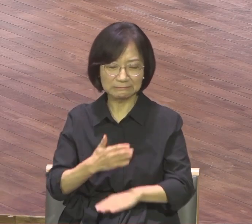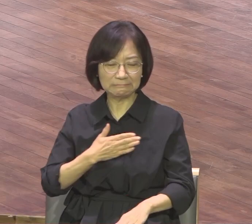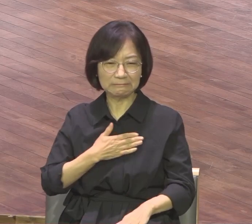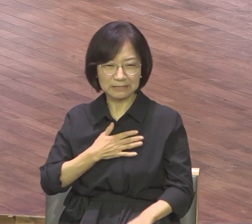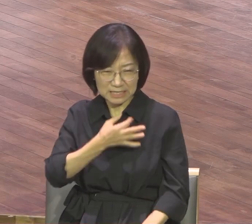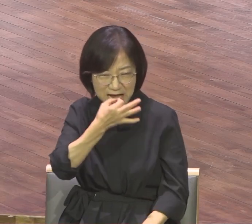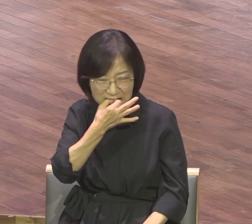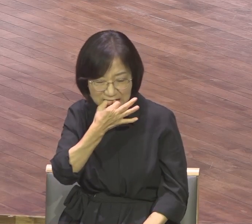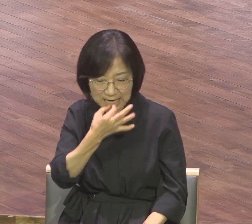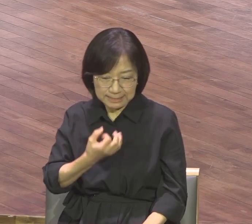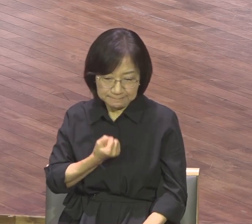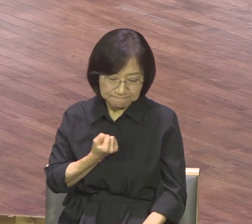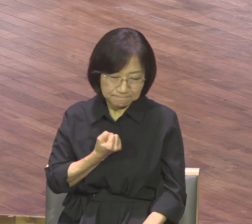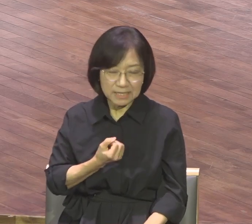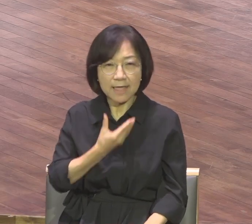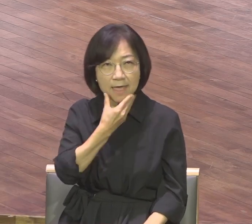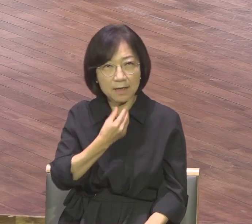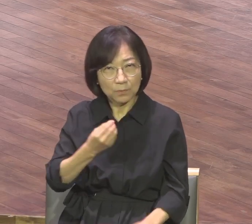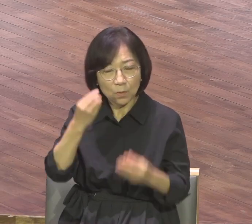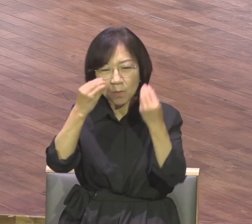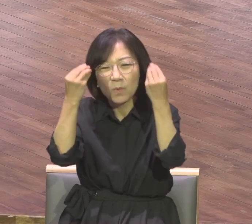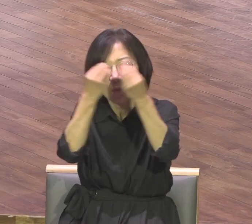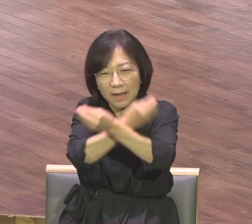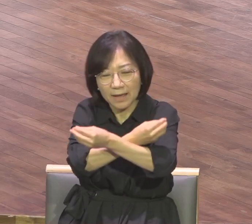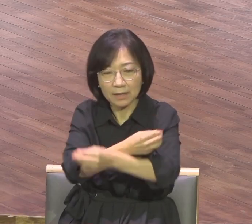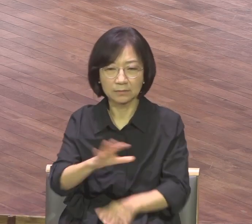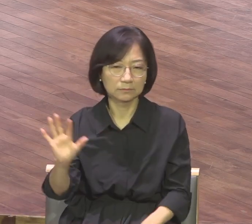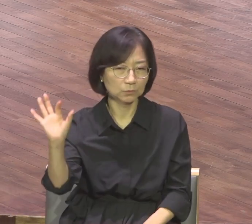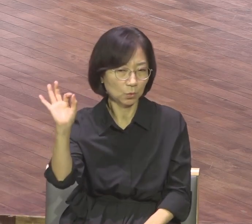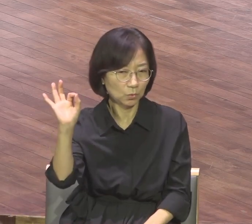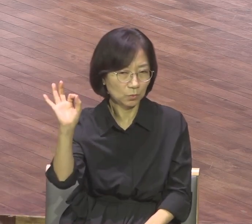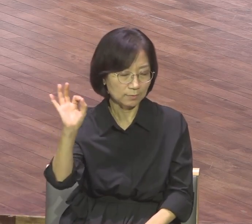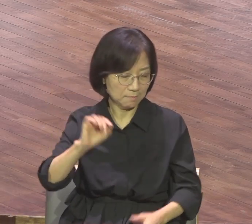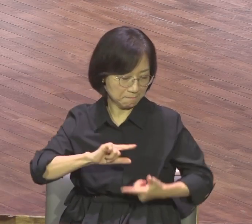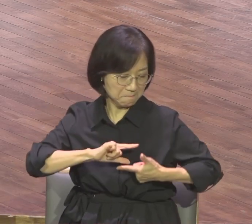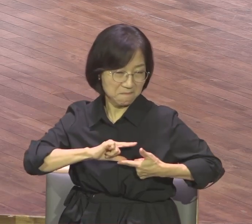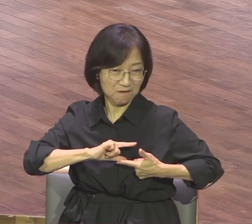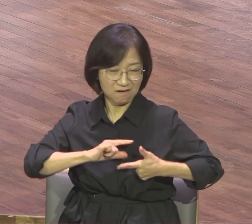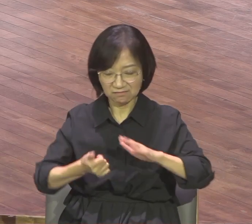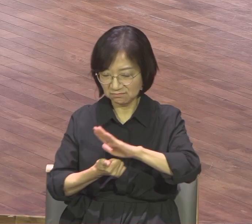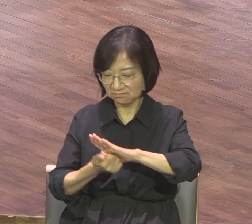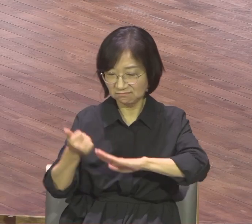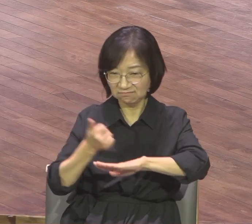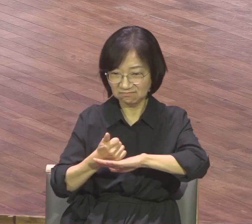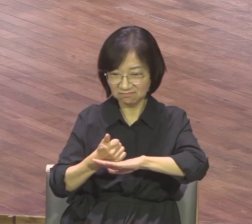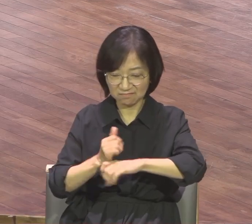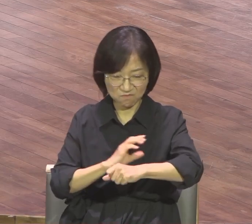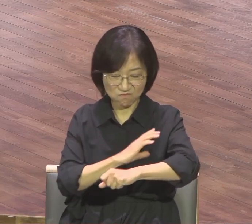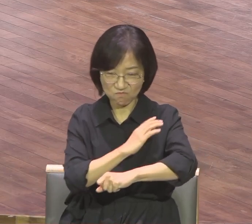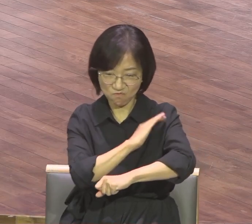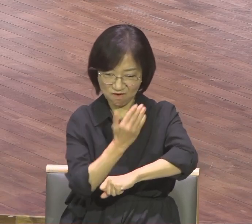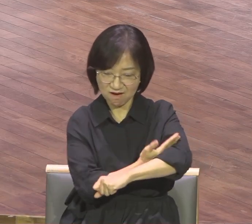그것으로서 행복이 된 줄 알고 있어요. 돈, 물질, 명예, 성공, 권력,